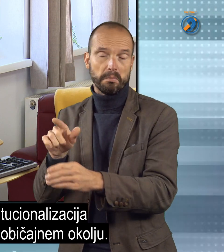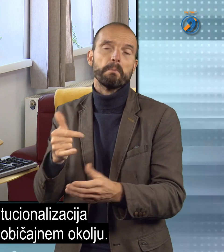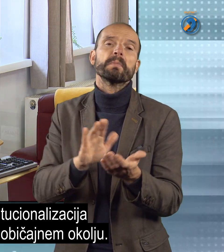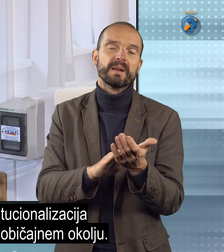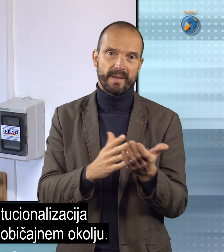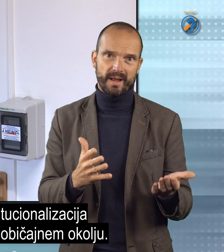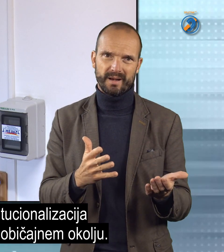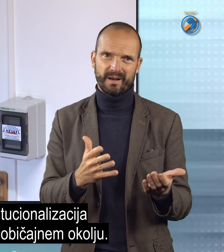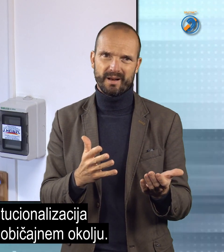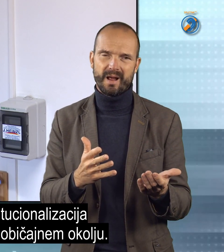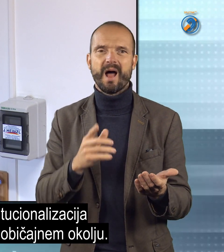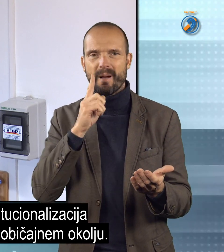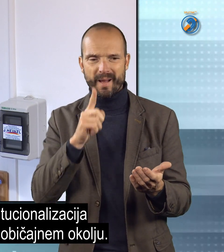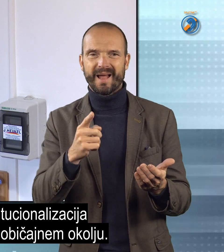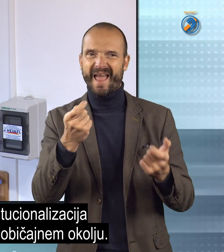bolj